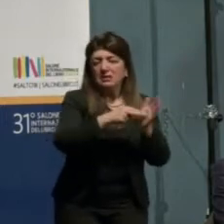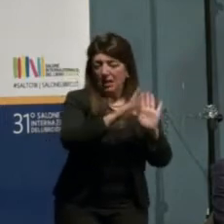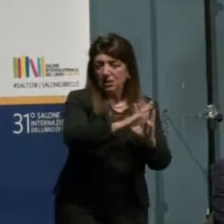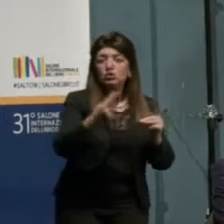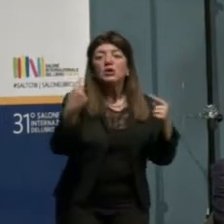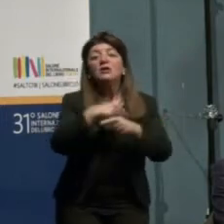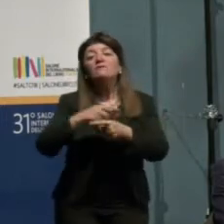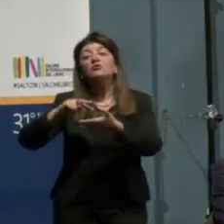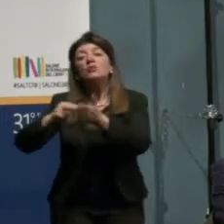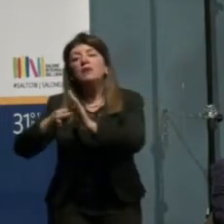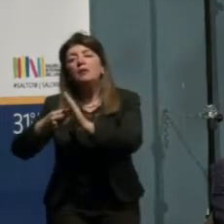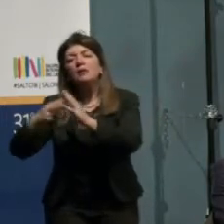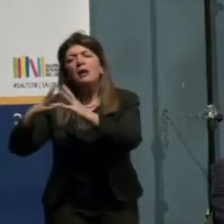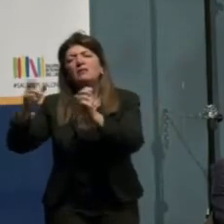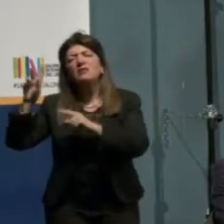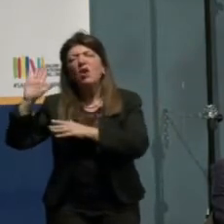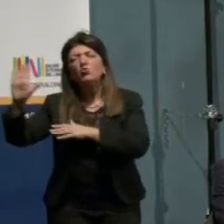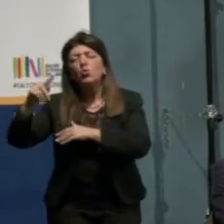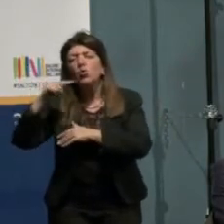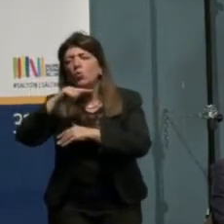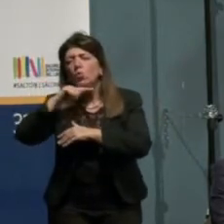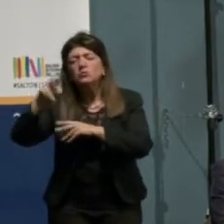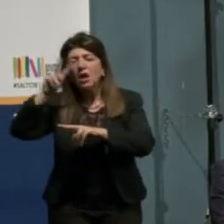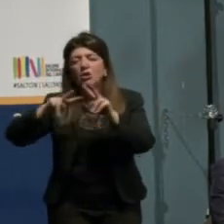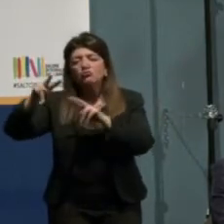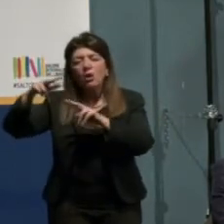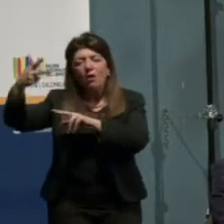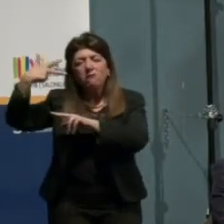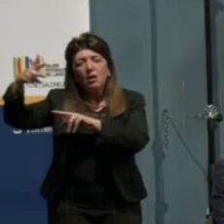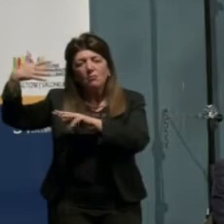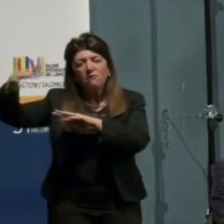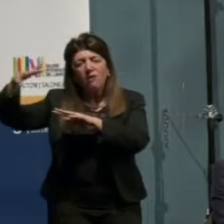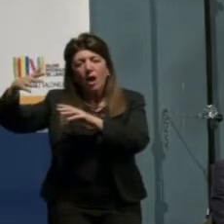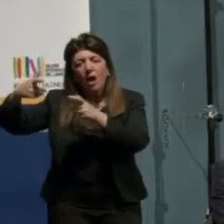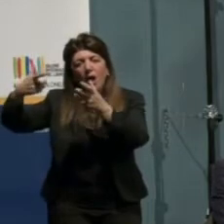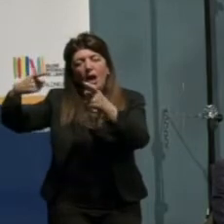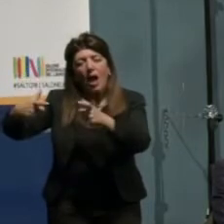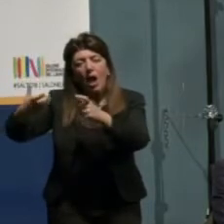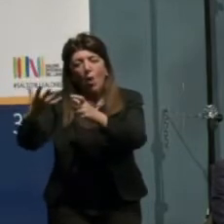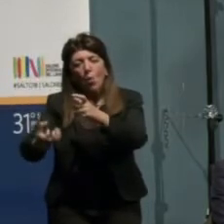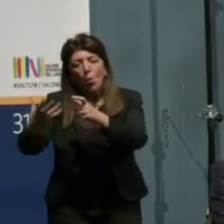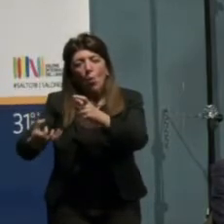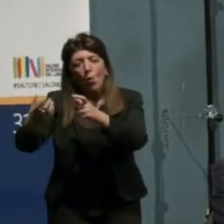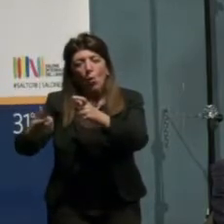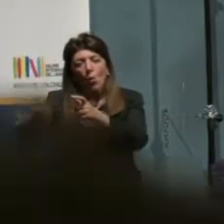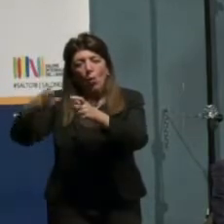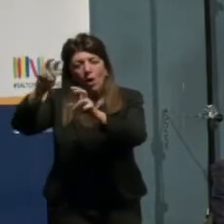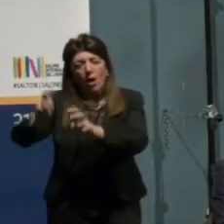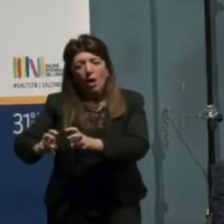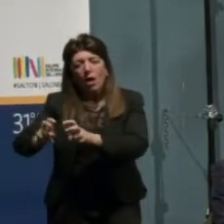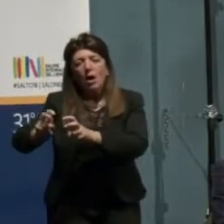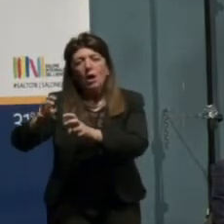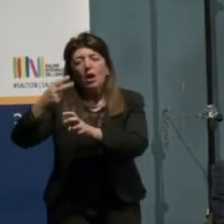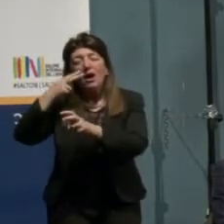cercano di estrapolare i filmati diciamo dall'hard disk o del video